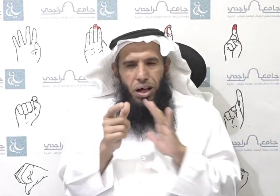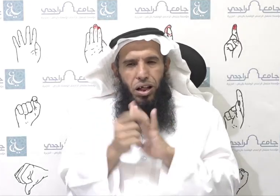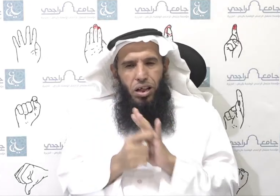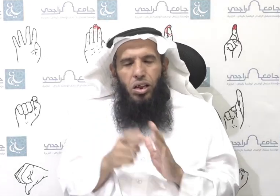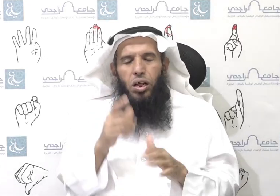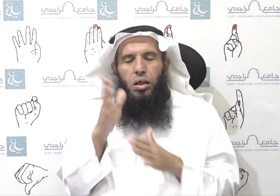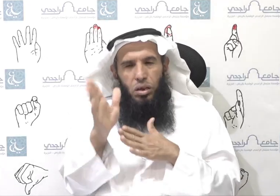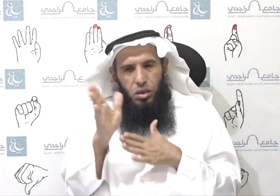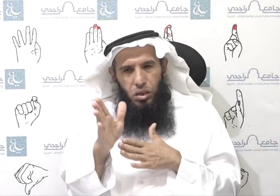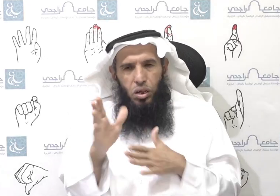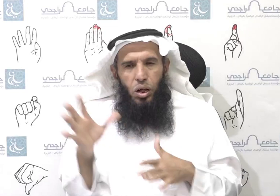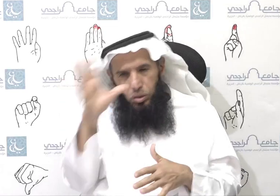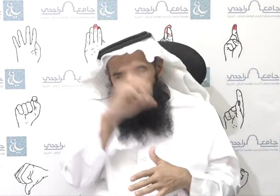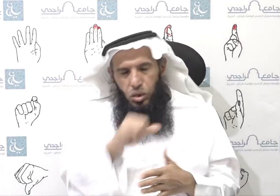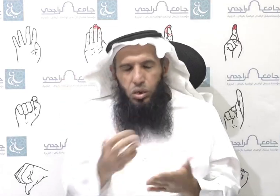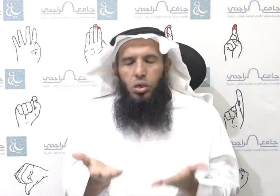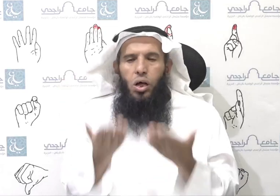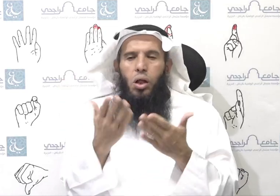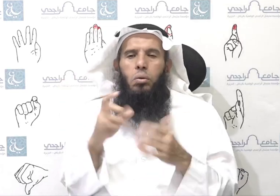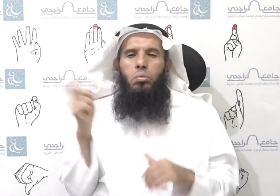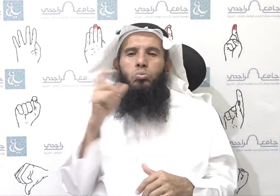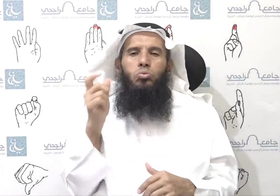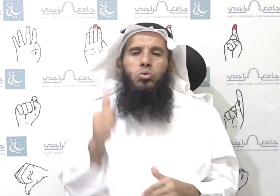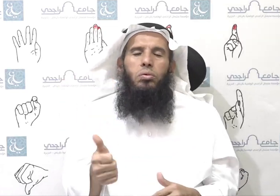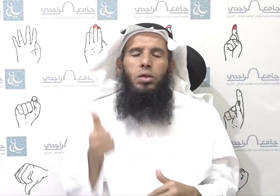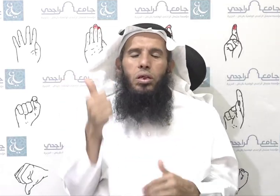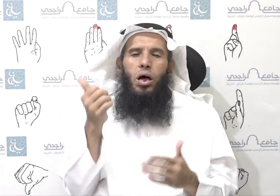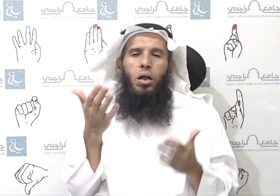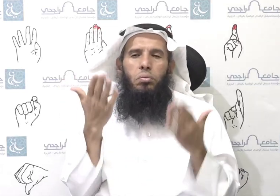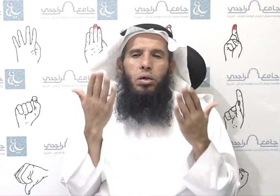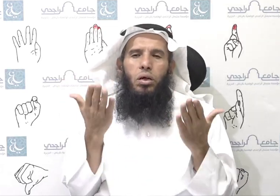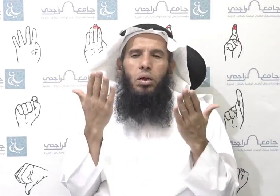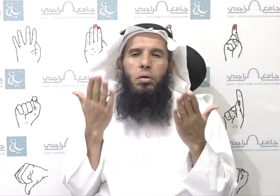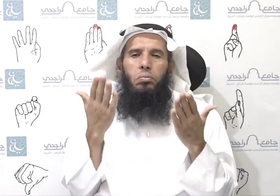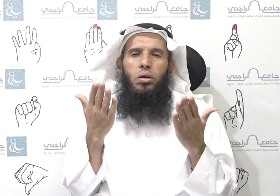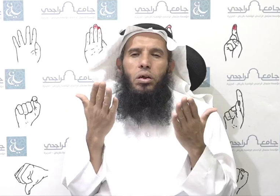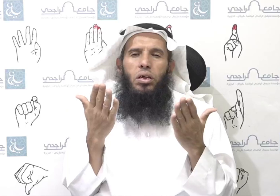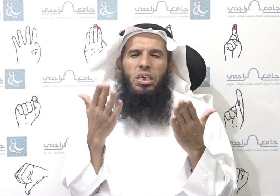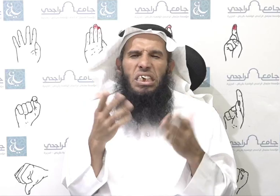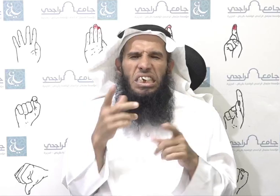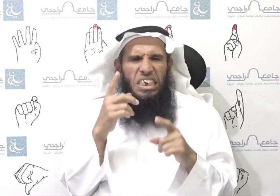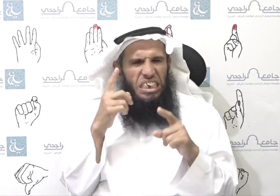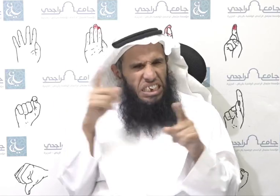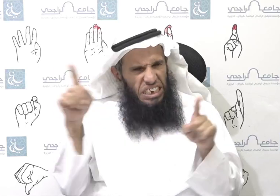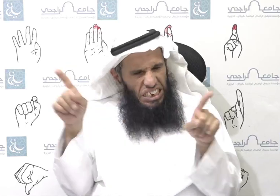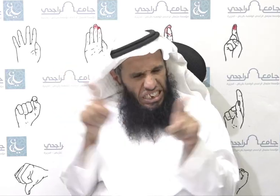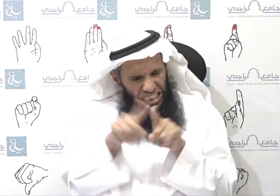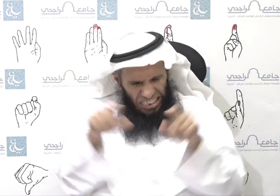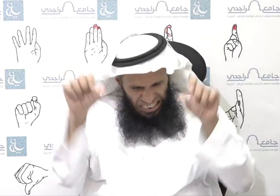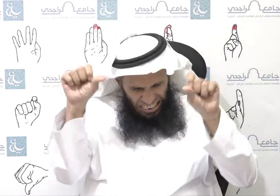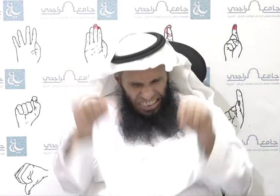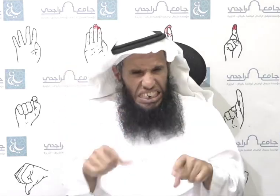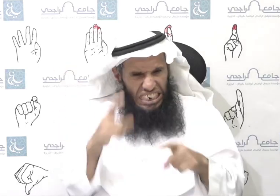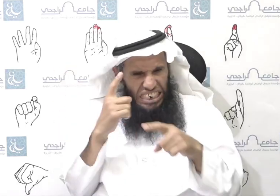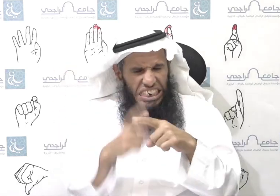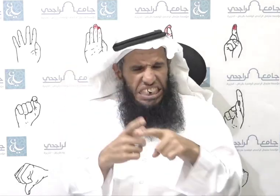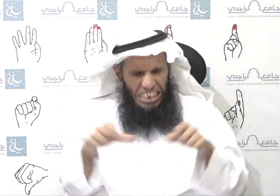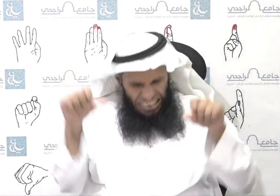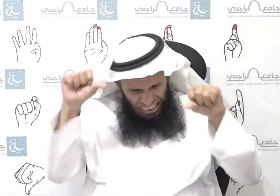الدين. اللهم أعز الإسلام وانصر المسلمين، وأذل الشرك والمشركين، ودمر أعداء الدين. اللهم